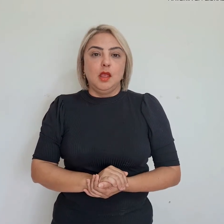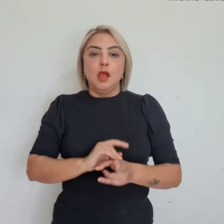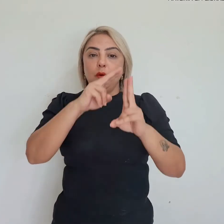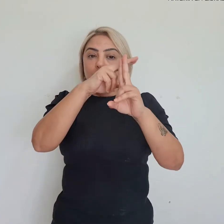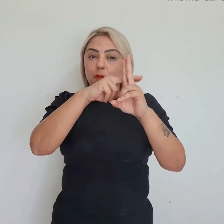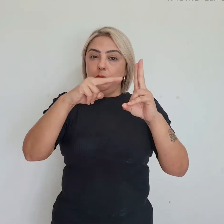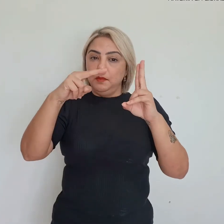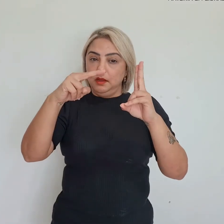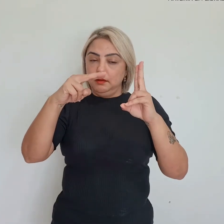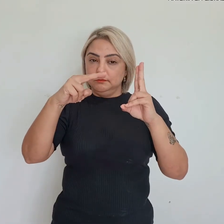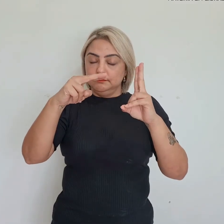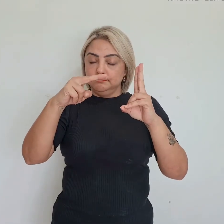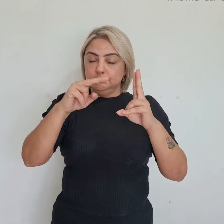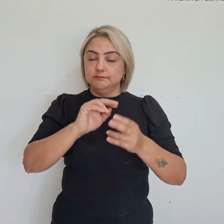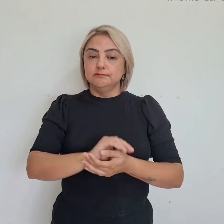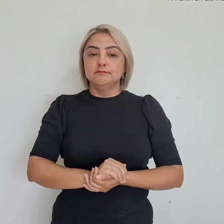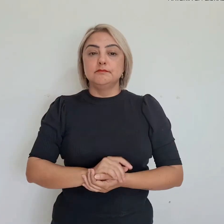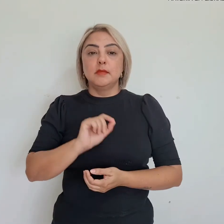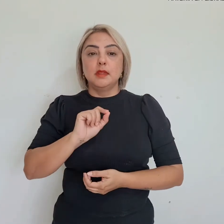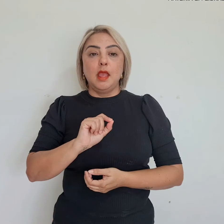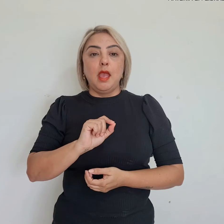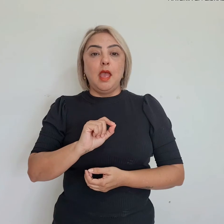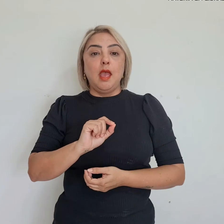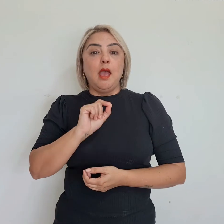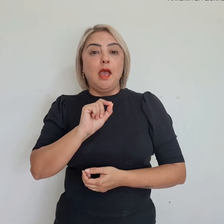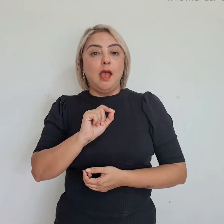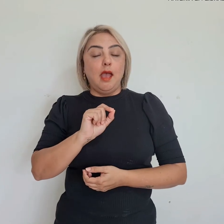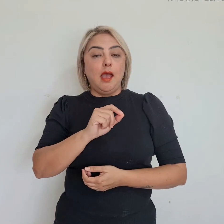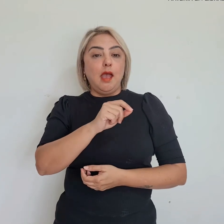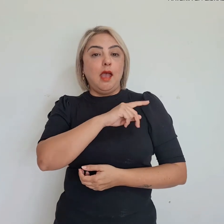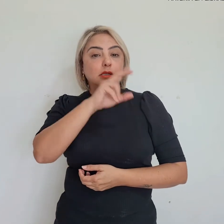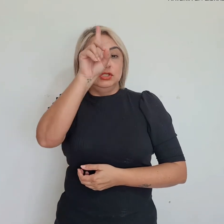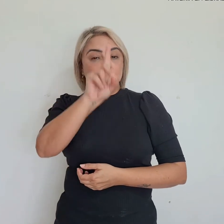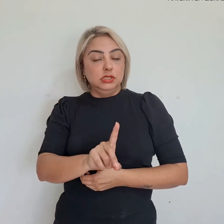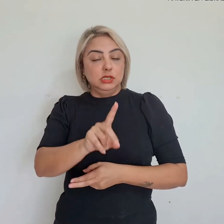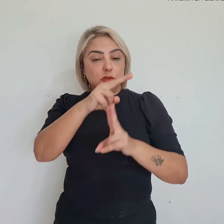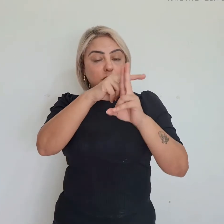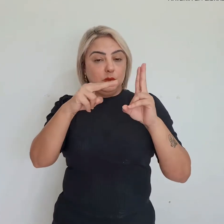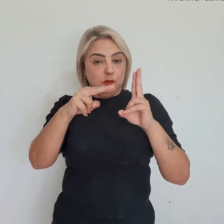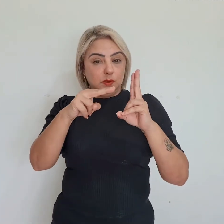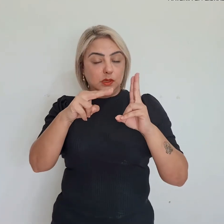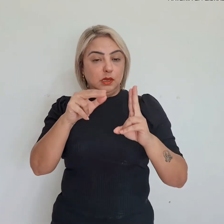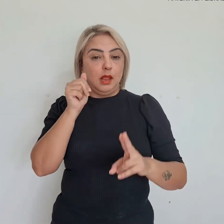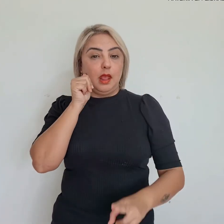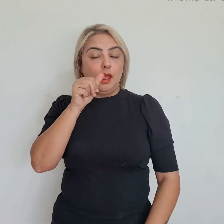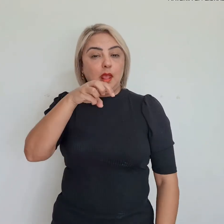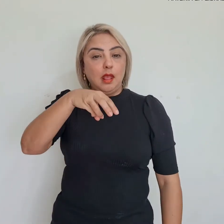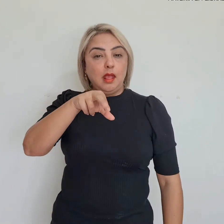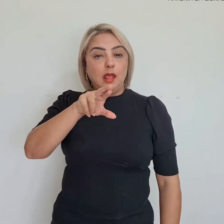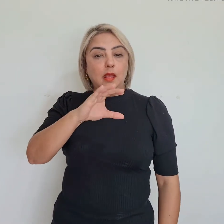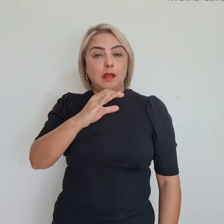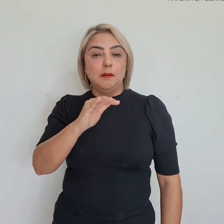Universidade de Brasília, UNB. A reitora da Universidade de Brasília, UNB, Márcia